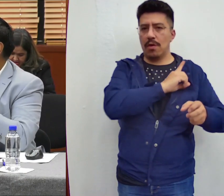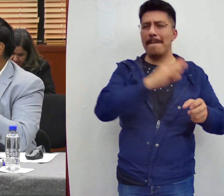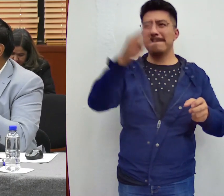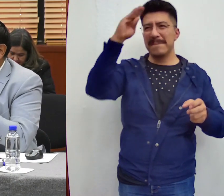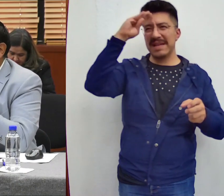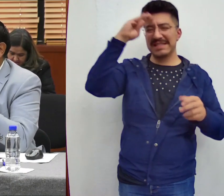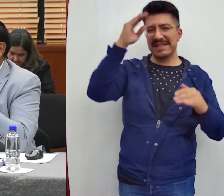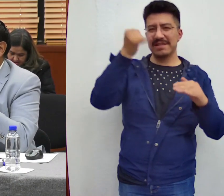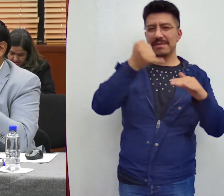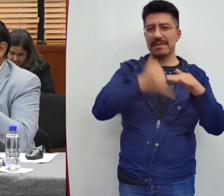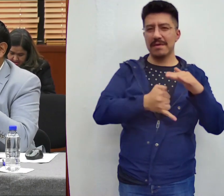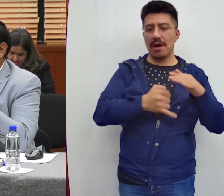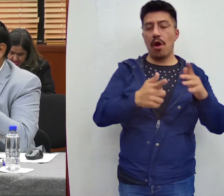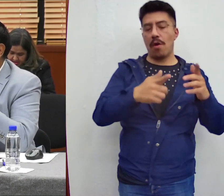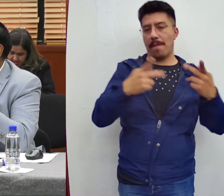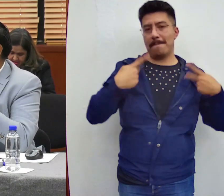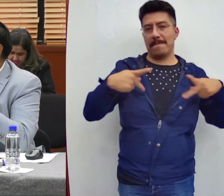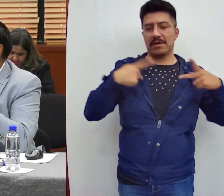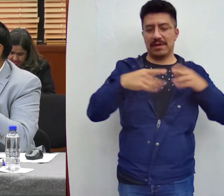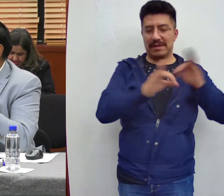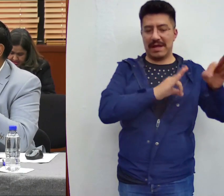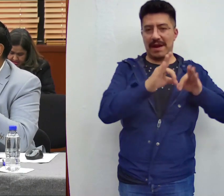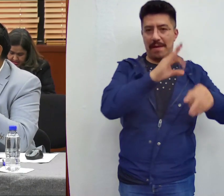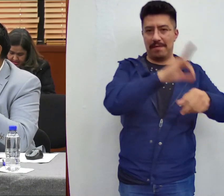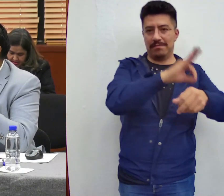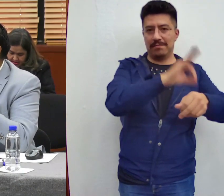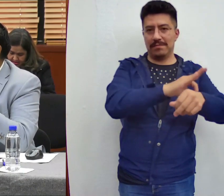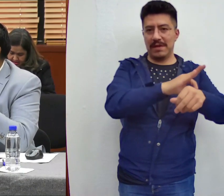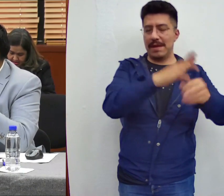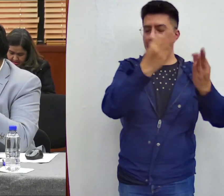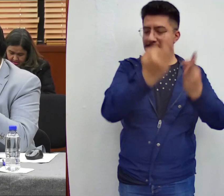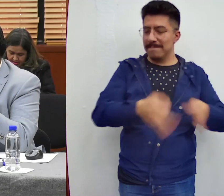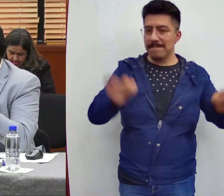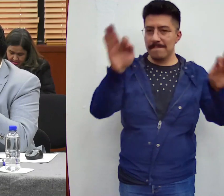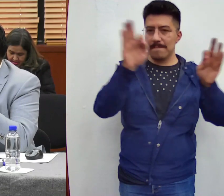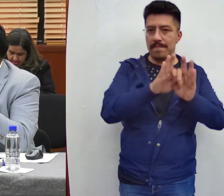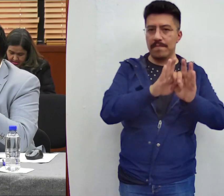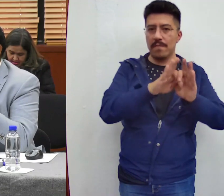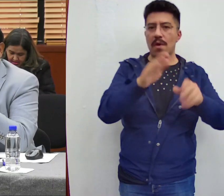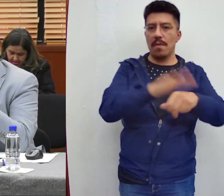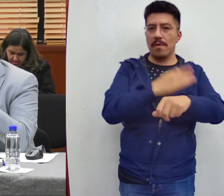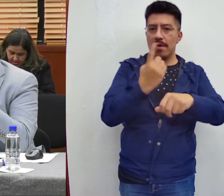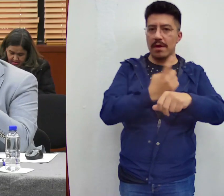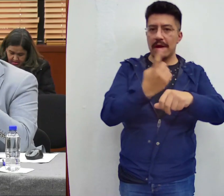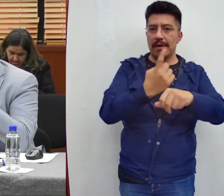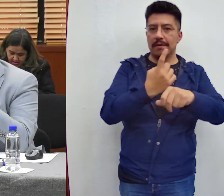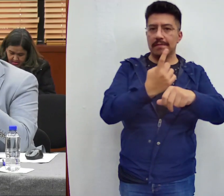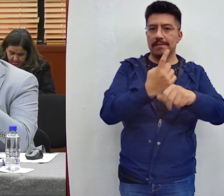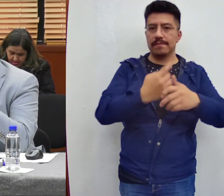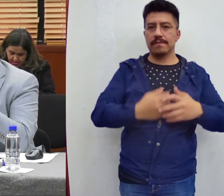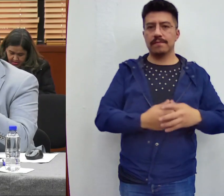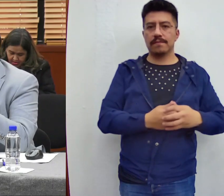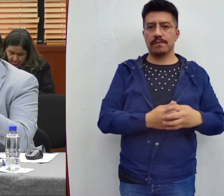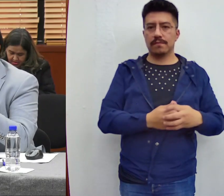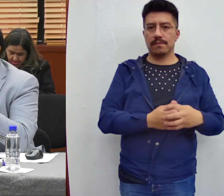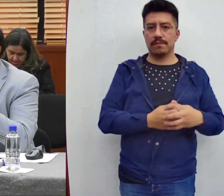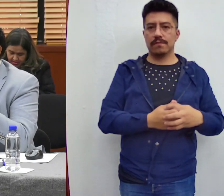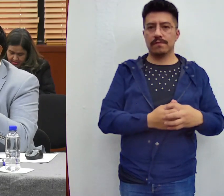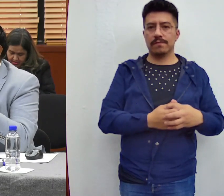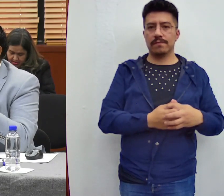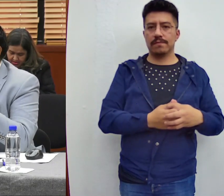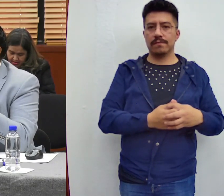conciencia con el personal médico es algo imprescindible, porque lo puedo hablar, y ya lo mencionaba mi compañero que me